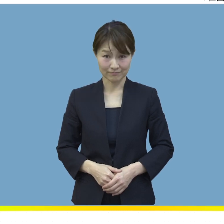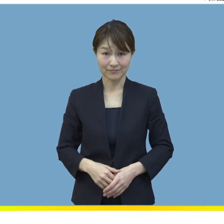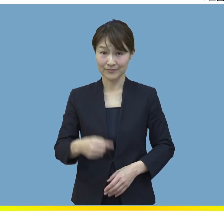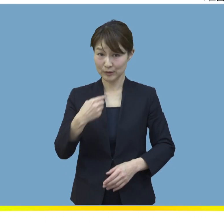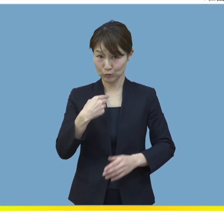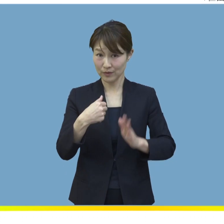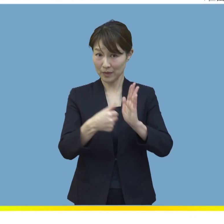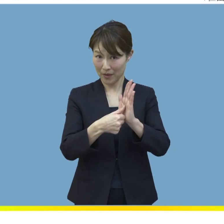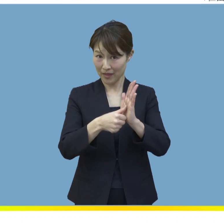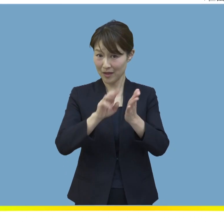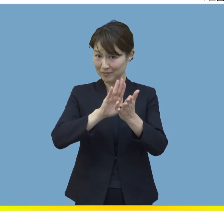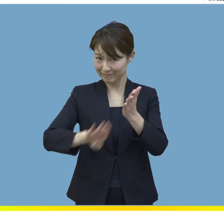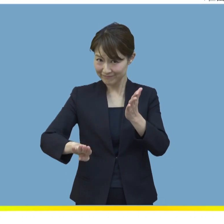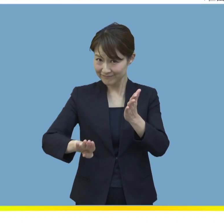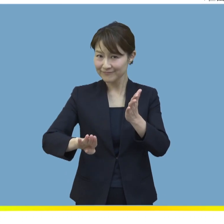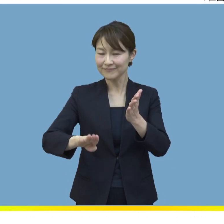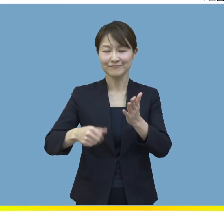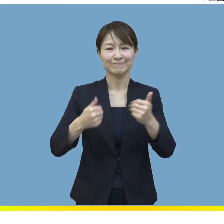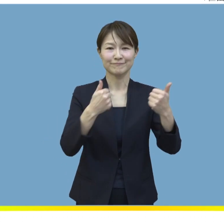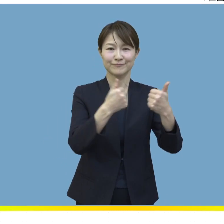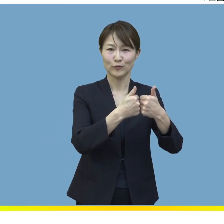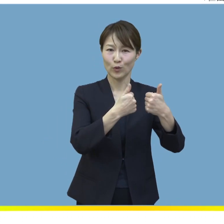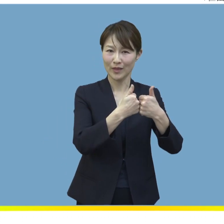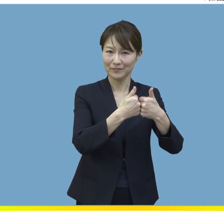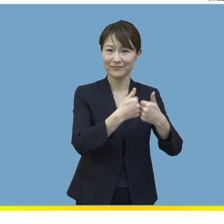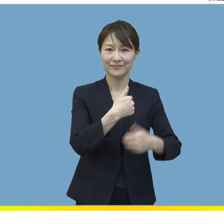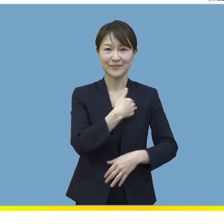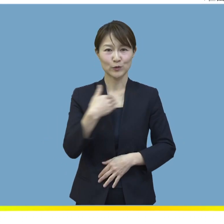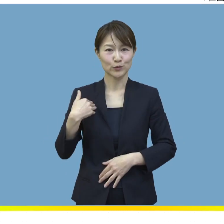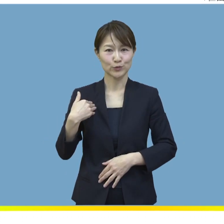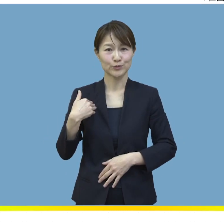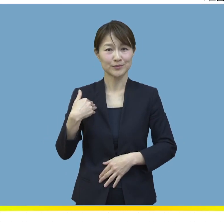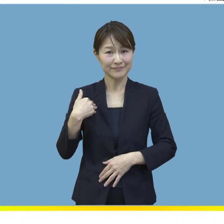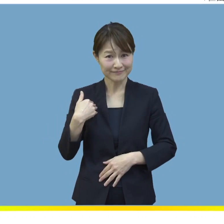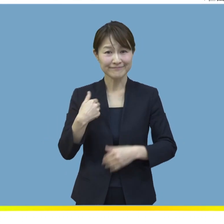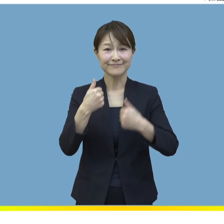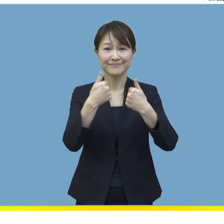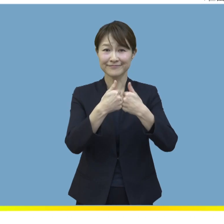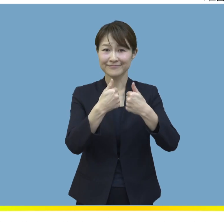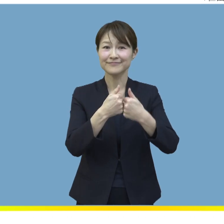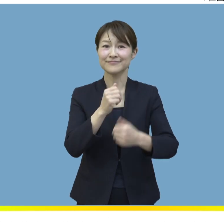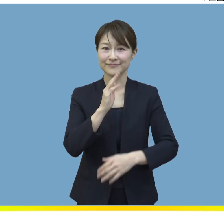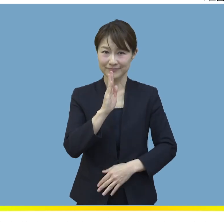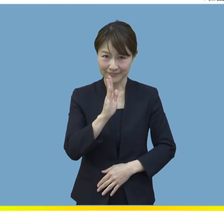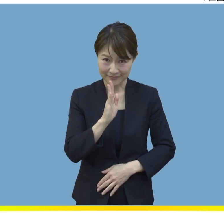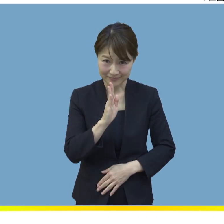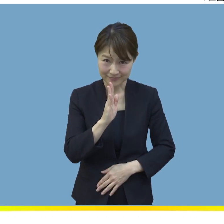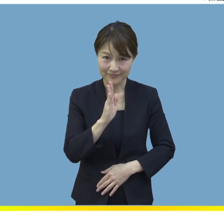匿名で相談できますのでぜひお気軽にご利用ください